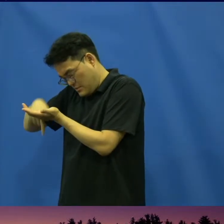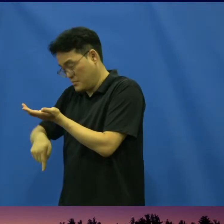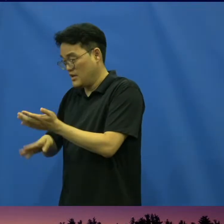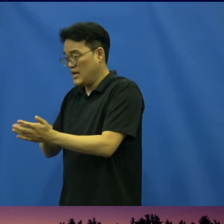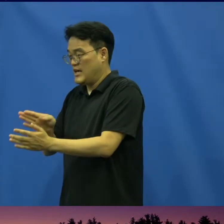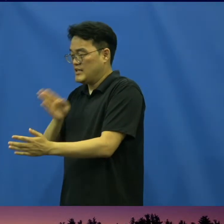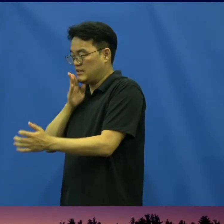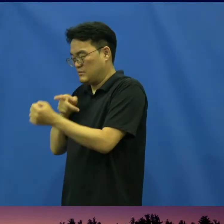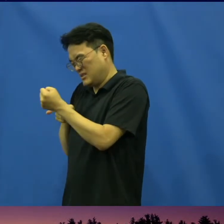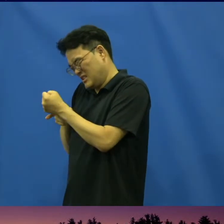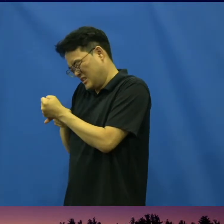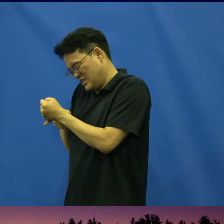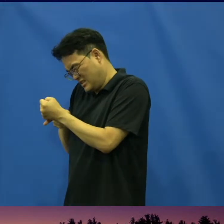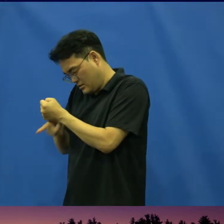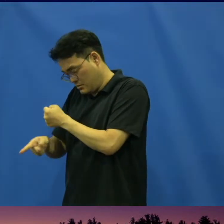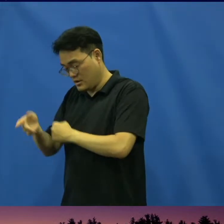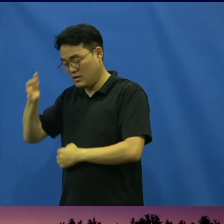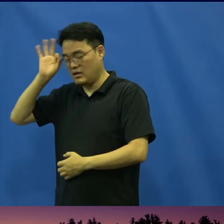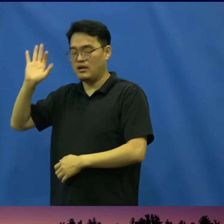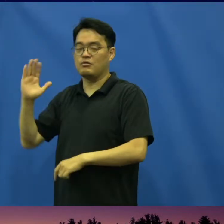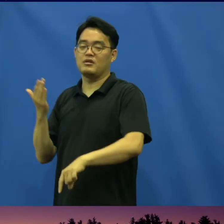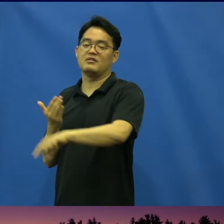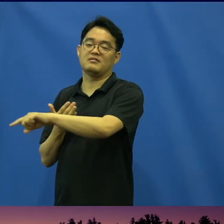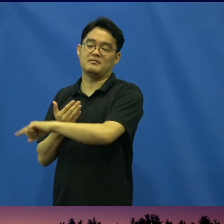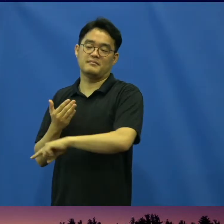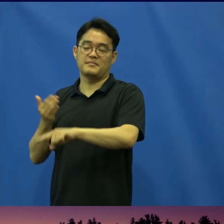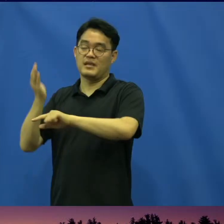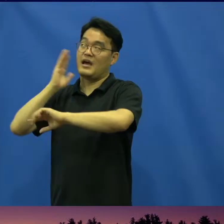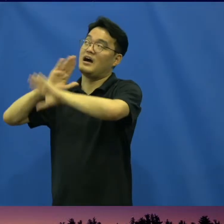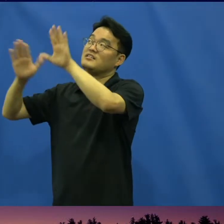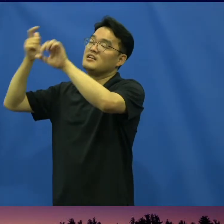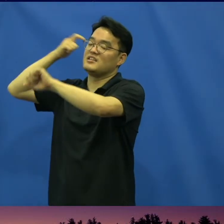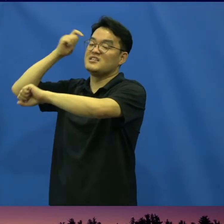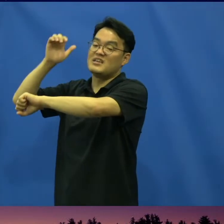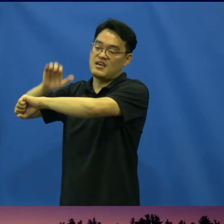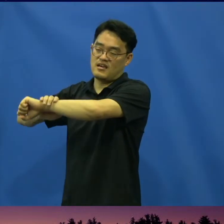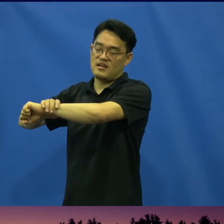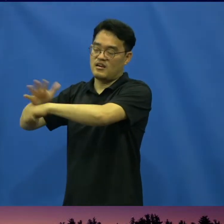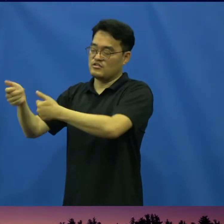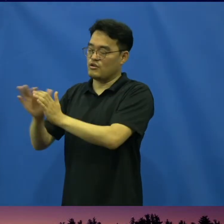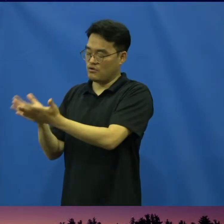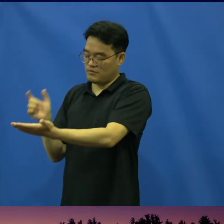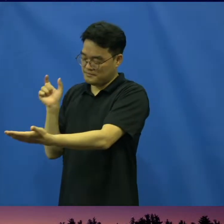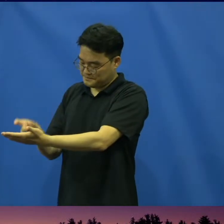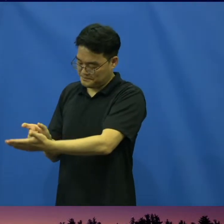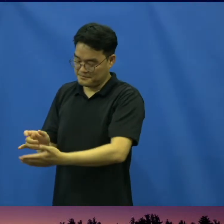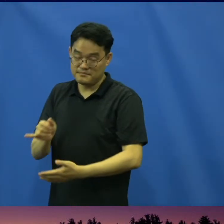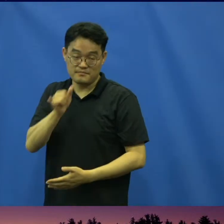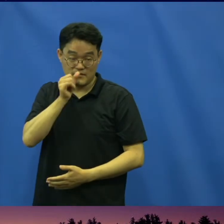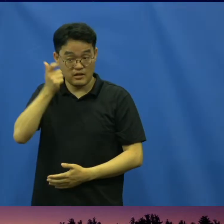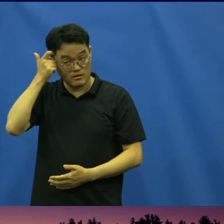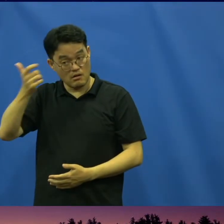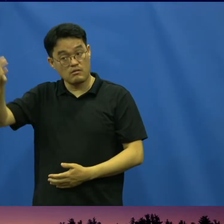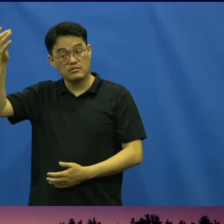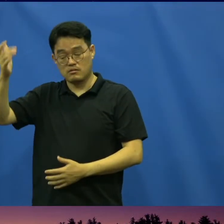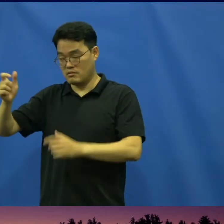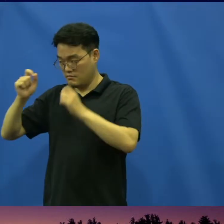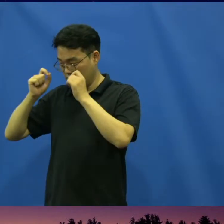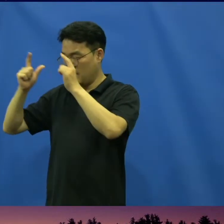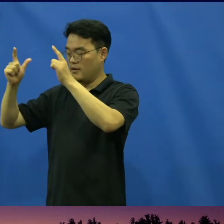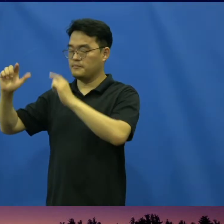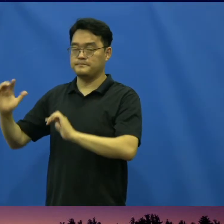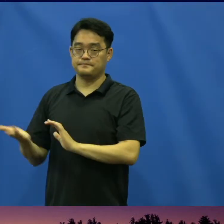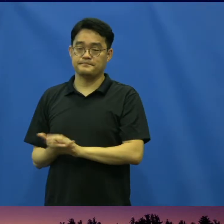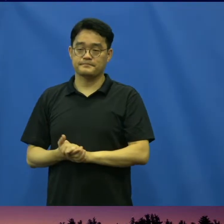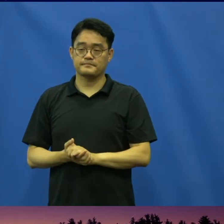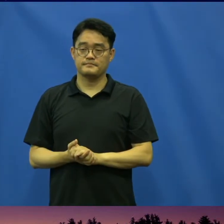그래서 핵심을 보는 능력을 가리켜서 우리는 통찰력, 영적 통찰력이라는 그런 말을 써요. 현대인들의 약점은